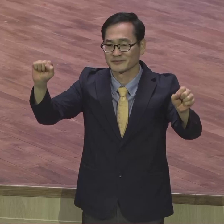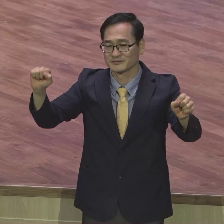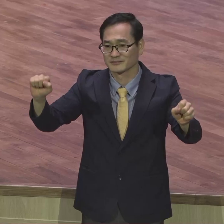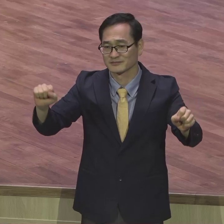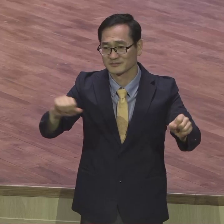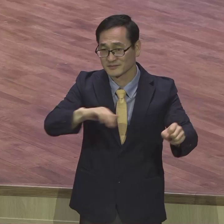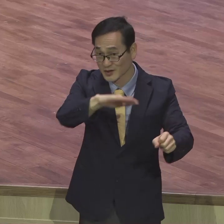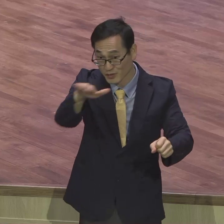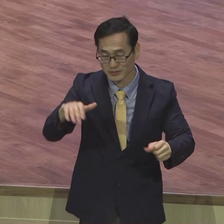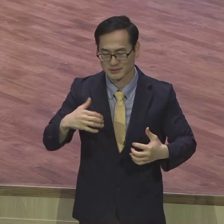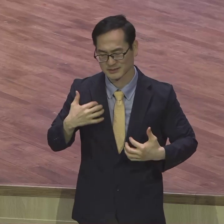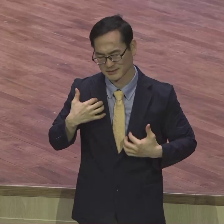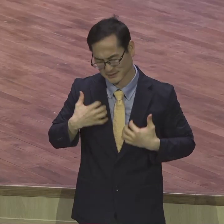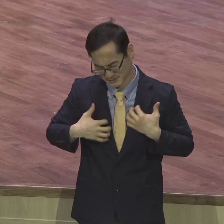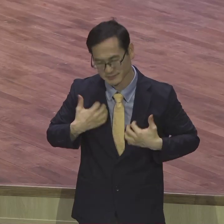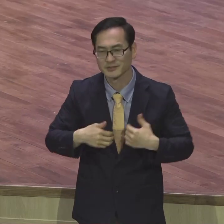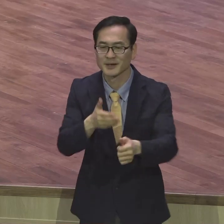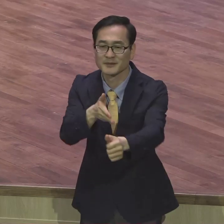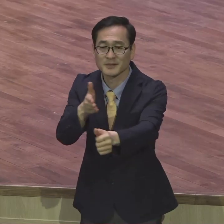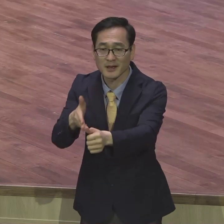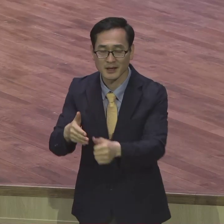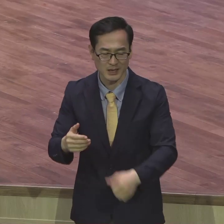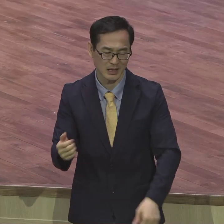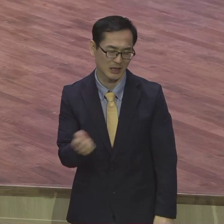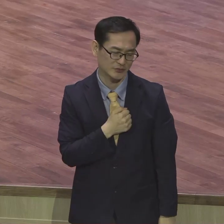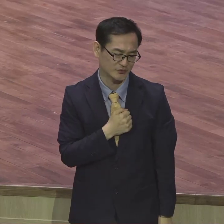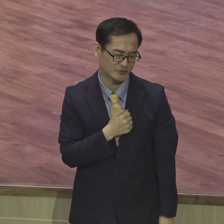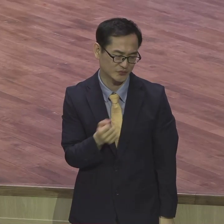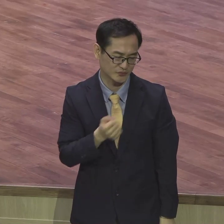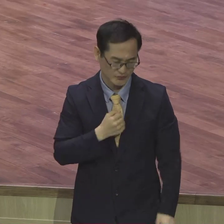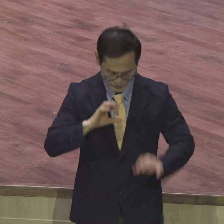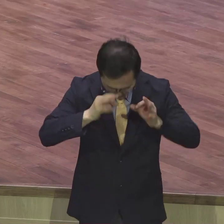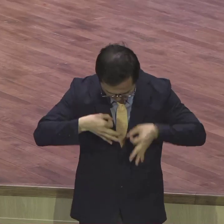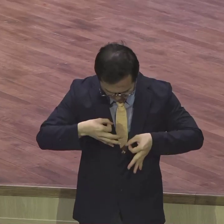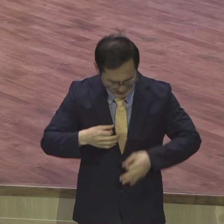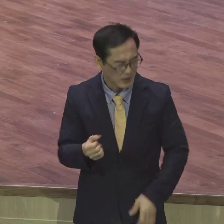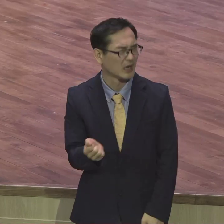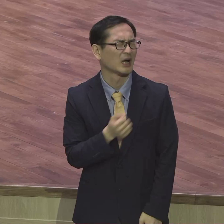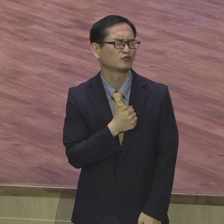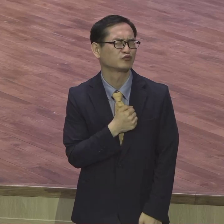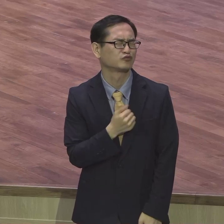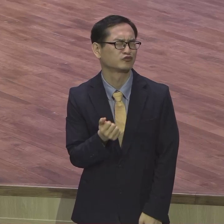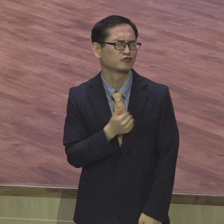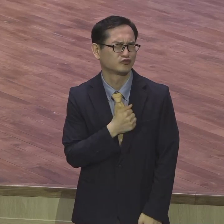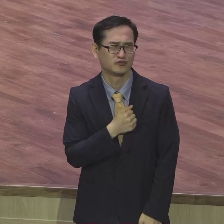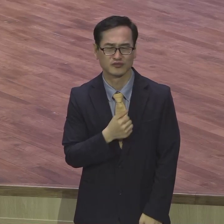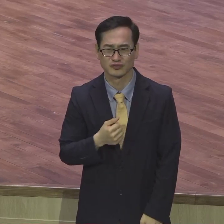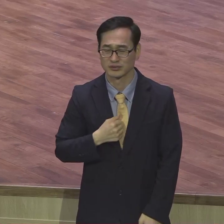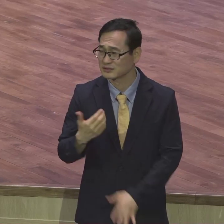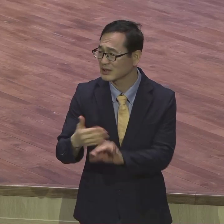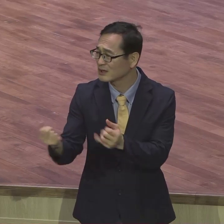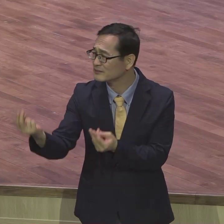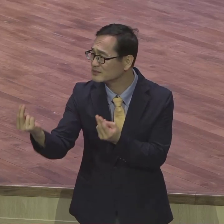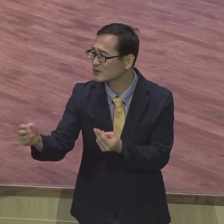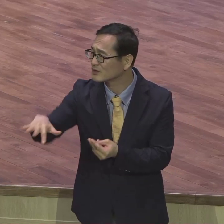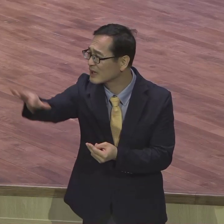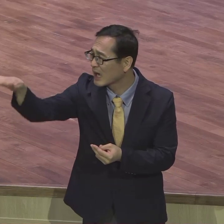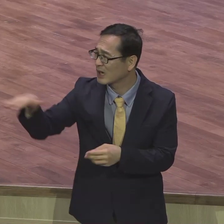아이고 내 팔자야 내 꼬라지야 자기 저주예요. 비교의식 가지고